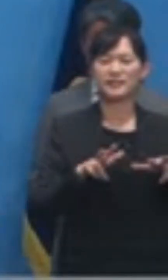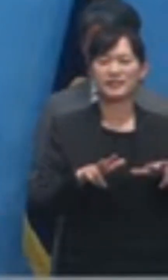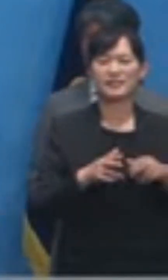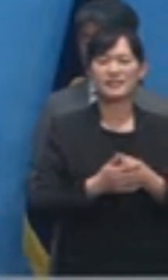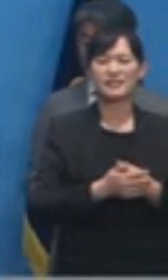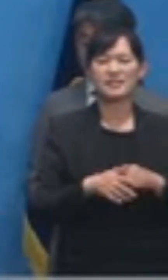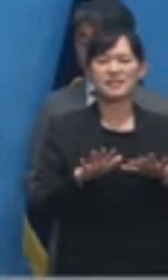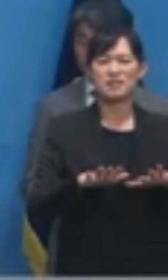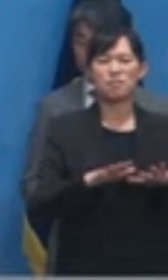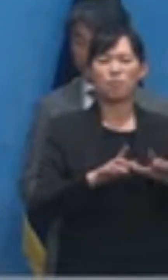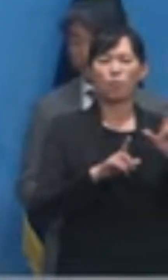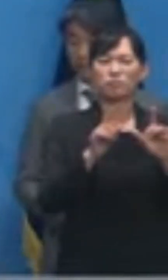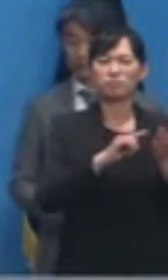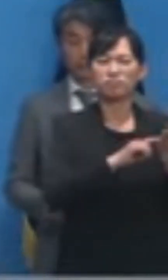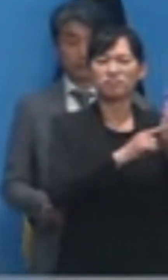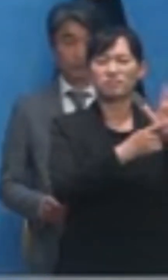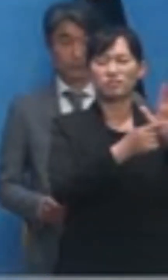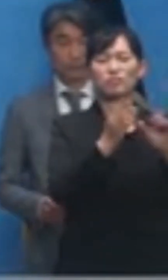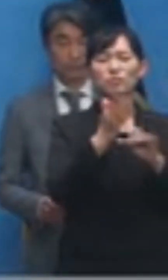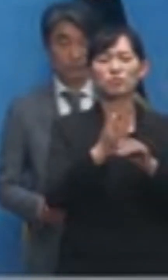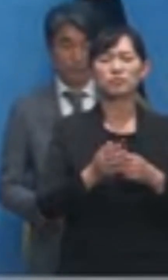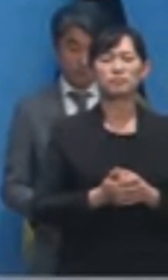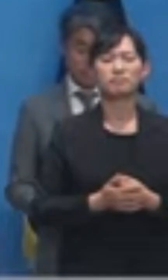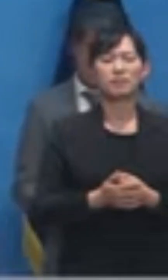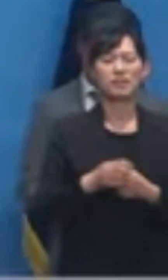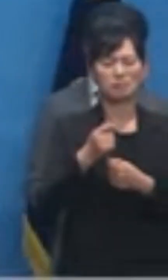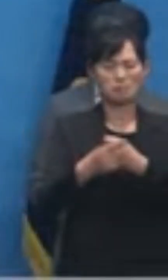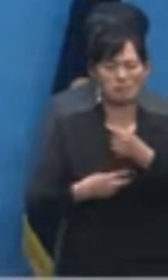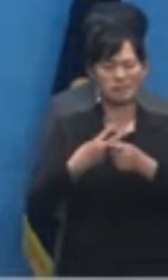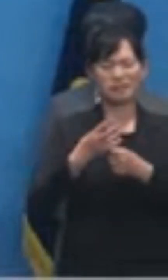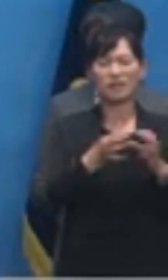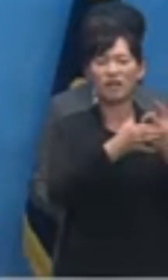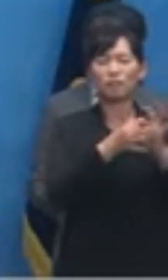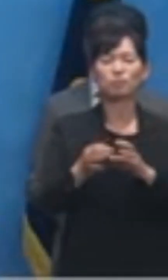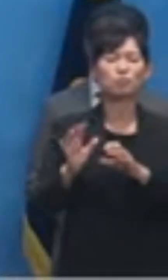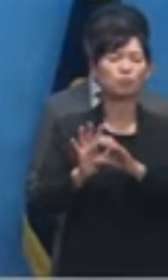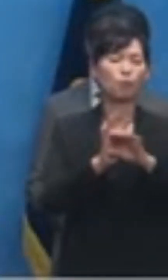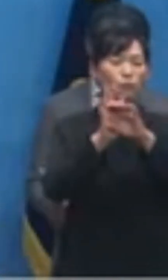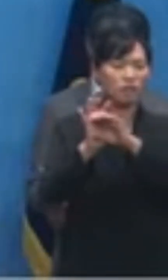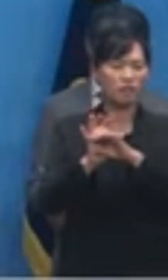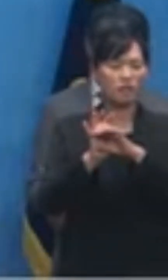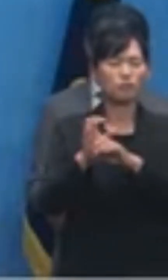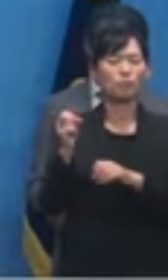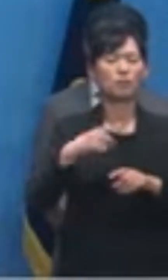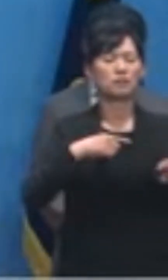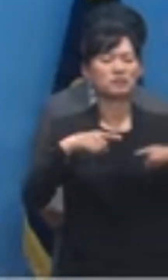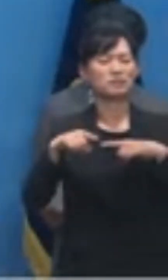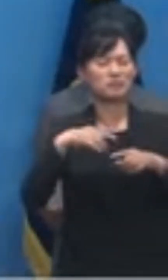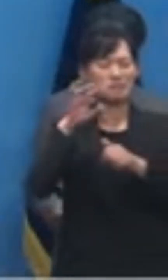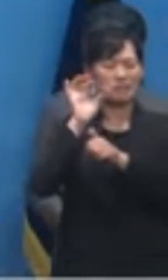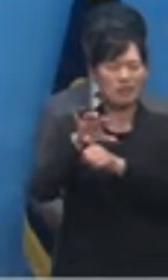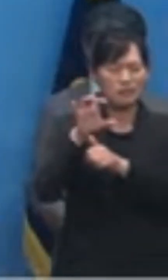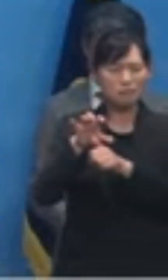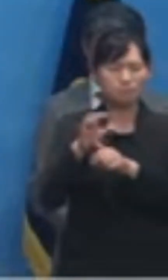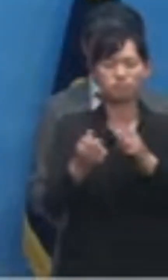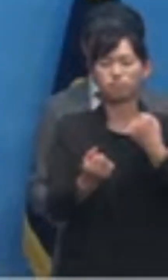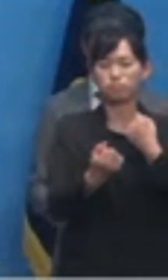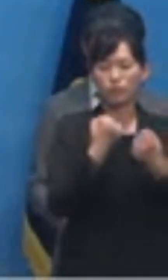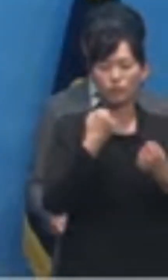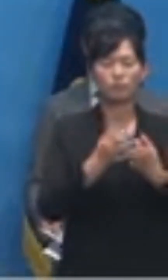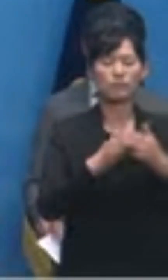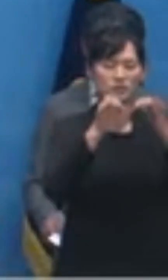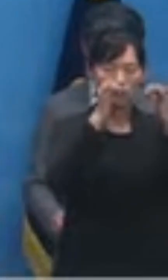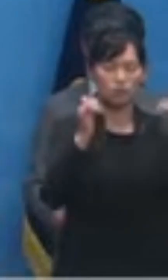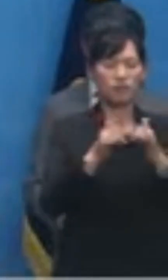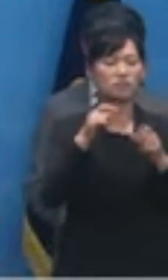실체가 서서히 드러나고 있습니다. 몇 년간 지속된 코로나19와 정치적 탄압에도 불구하고